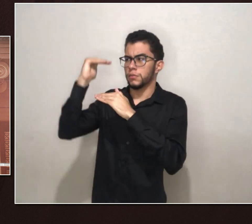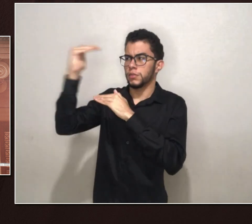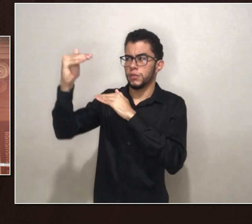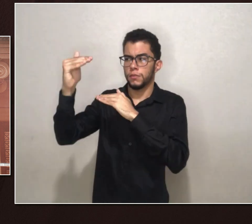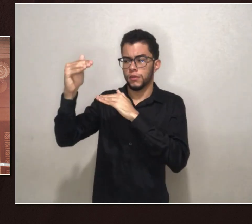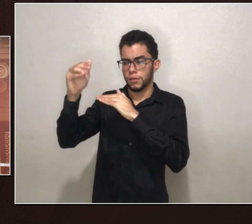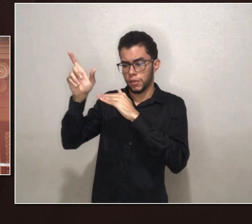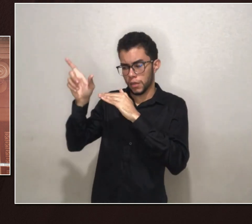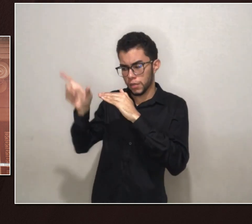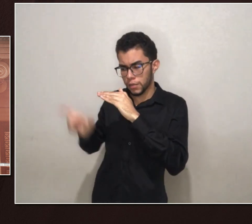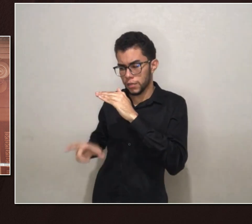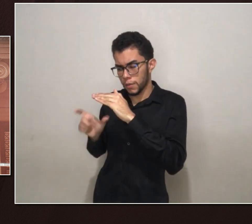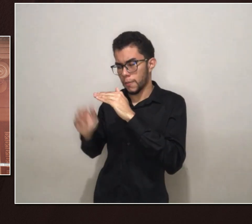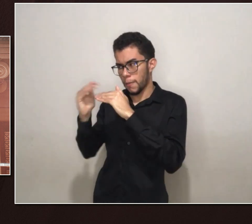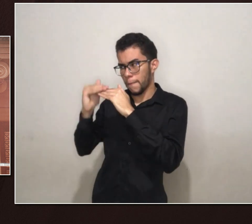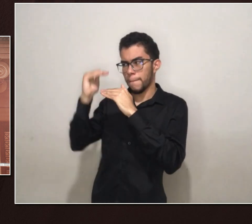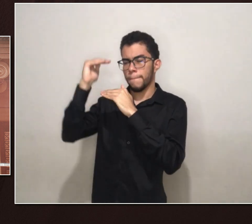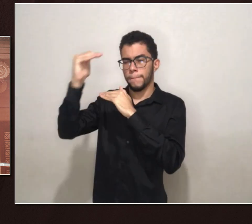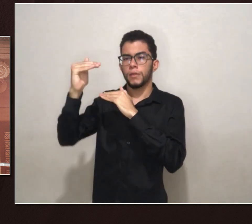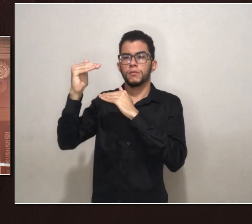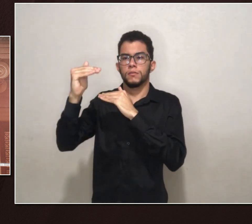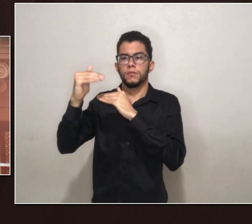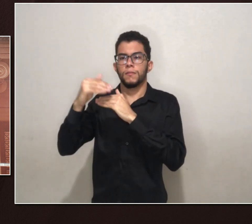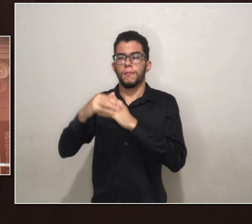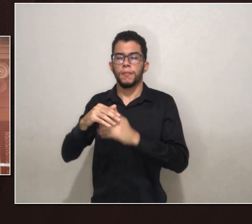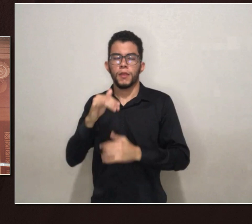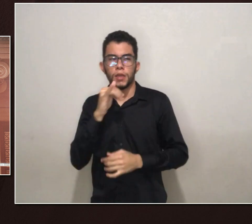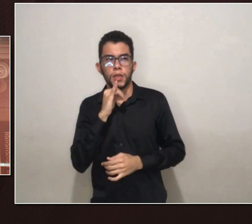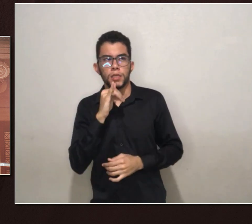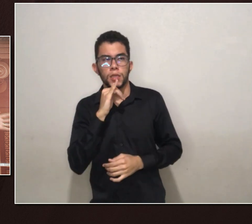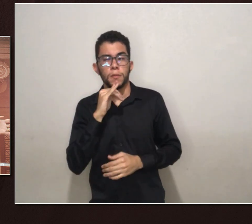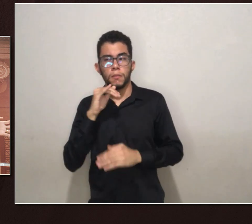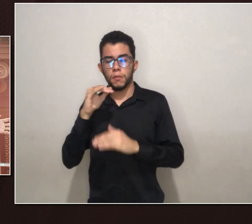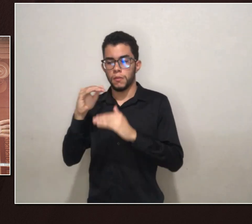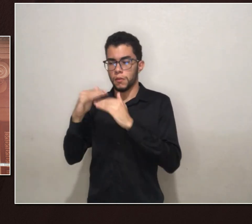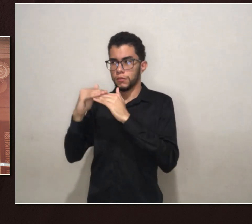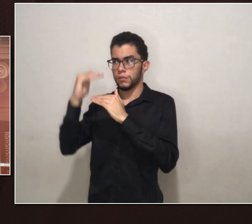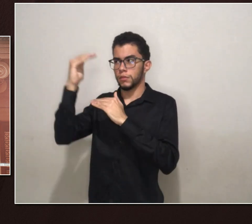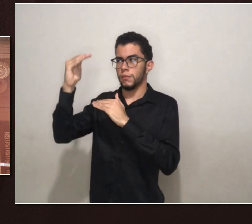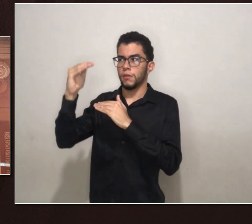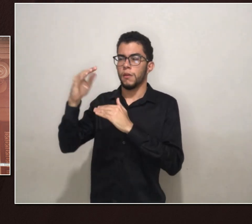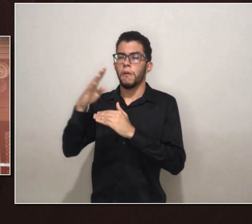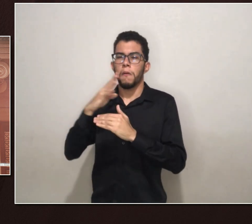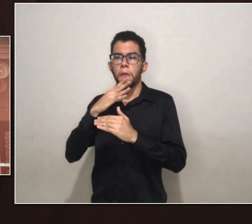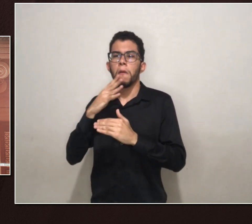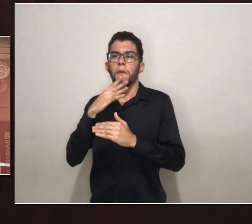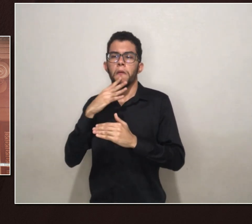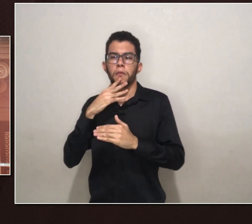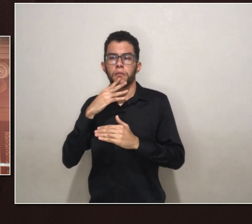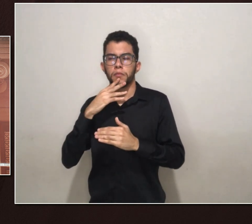Deus, conhecem os assuntos espirituais, e o leigo serve para trabalhar e contribuir com dinheiro. Então, aí que surgiu todo